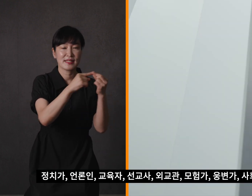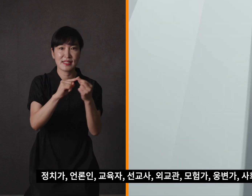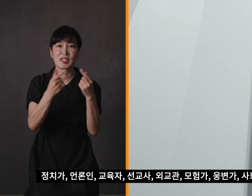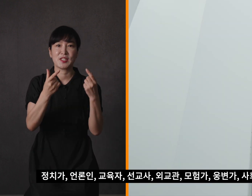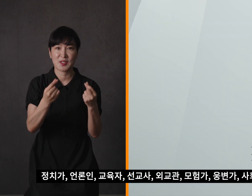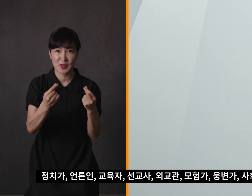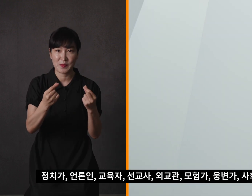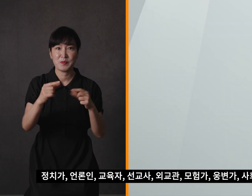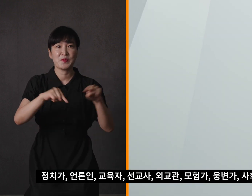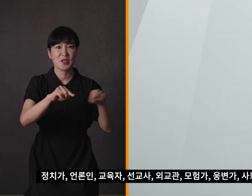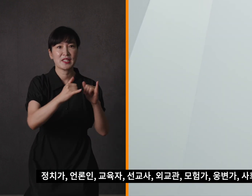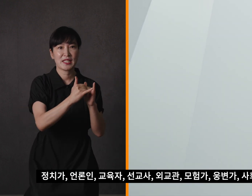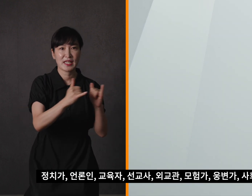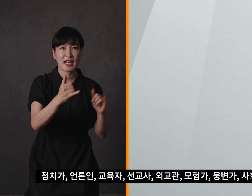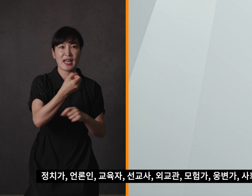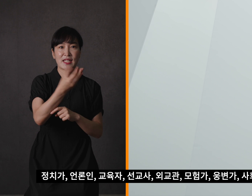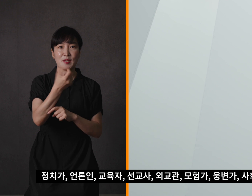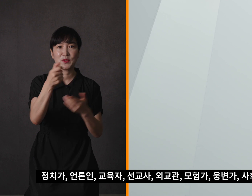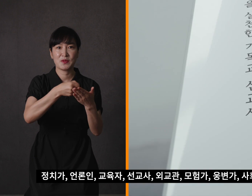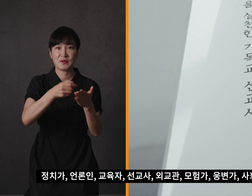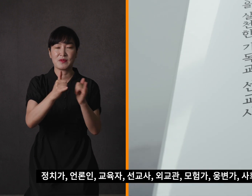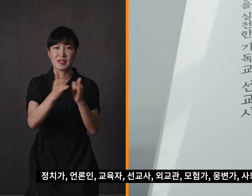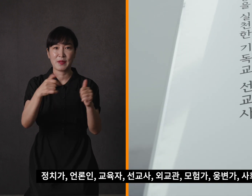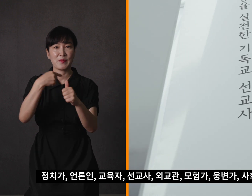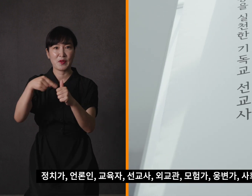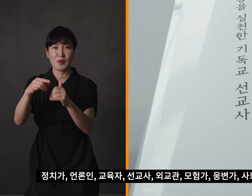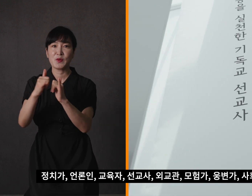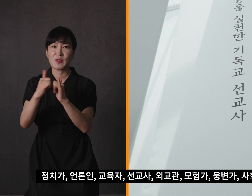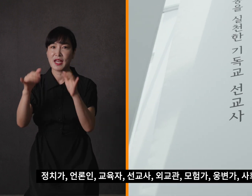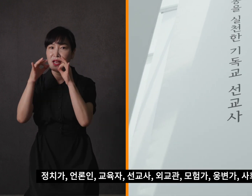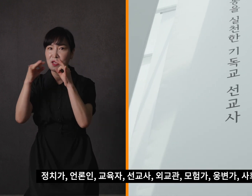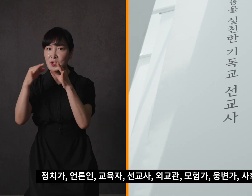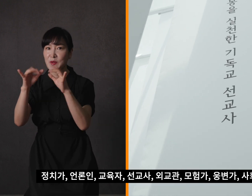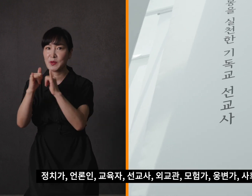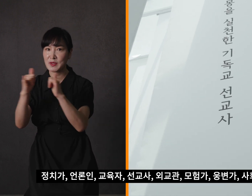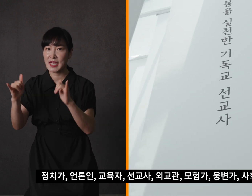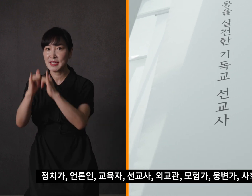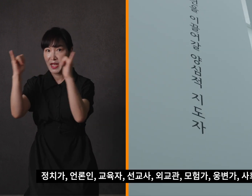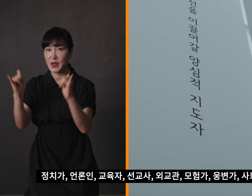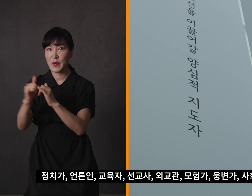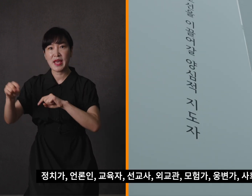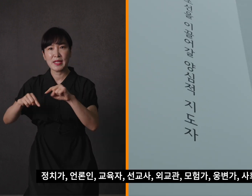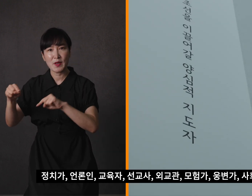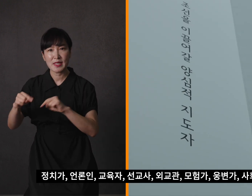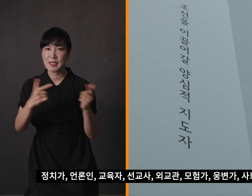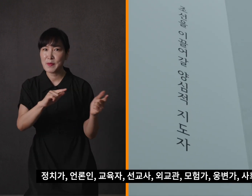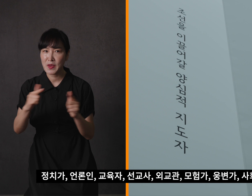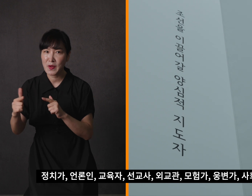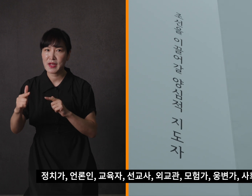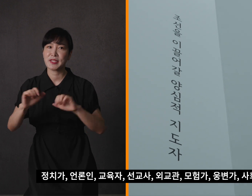글처럼 정치가, 언론인, 교육자, 선교사, 외교관, 모험가,